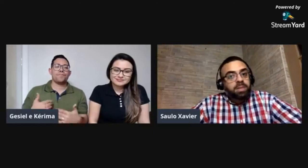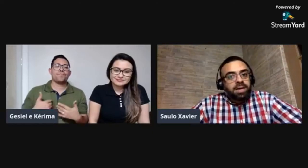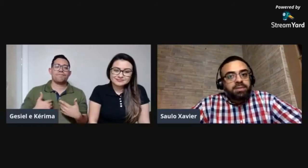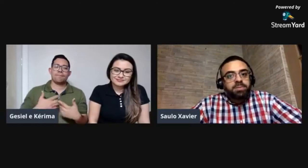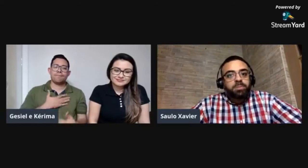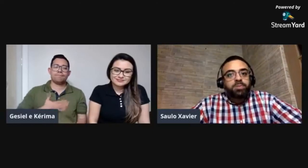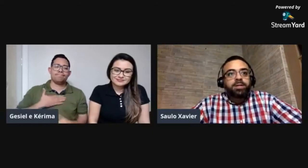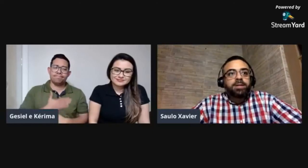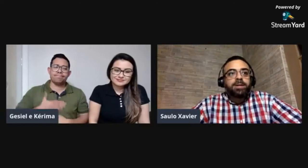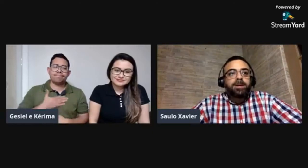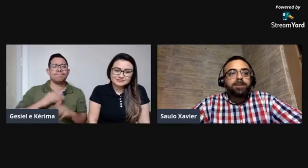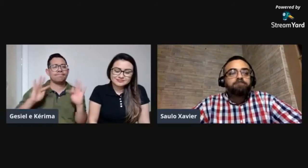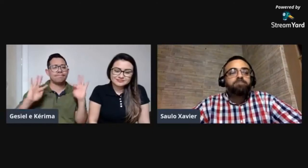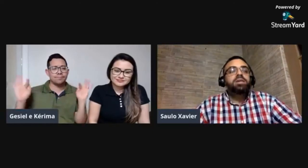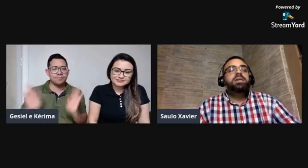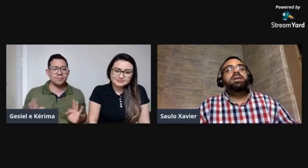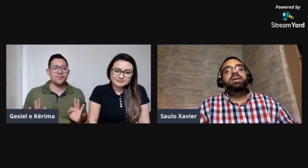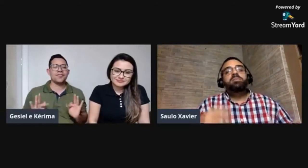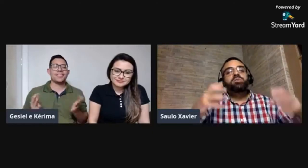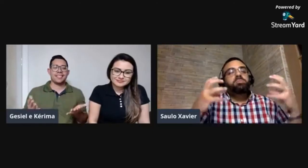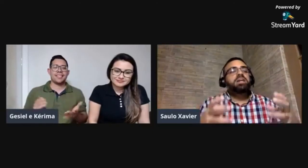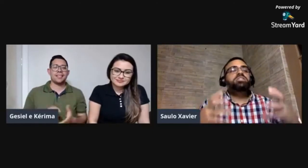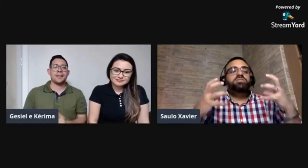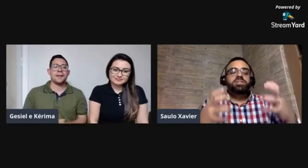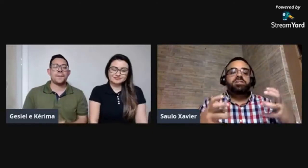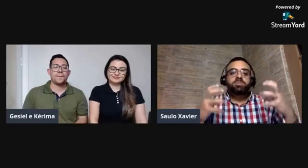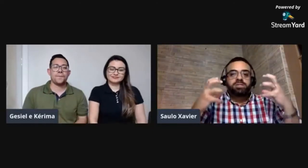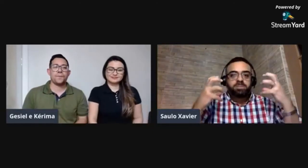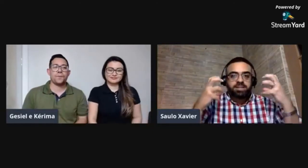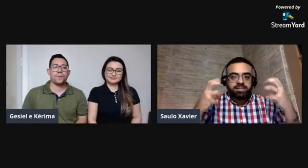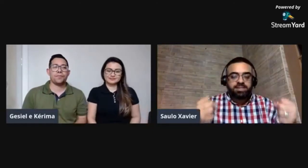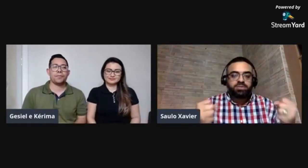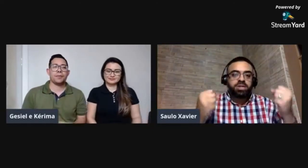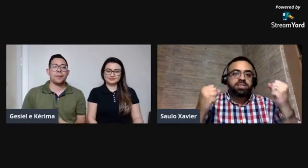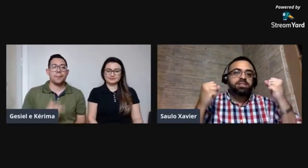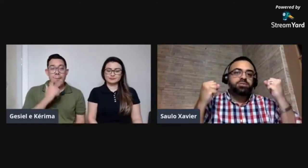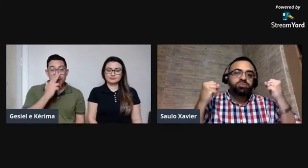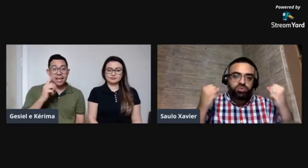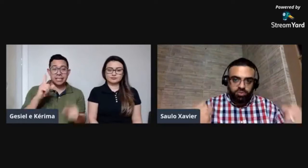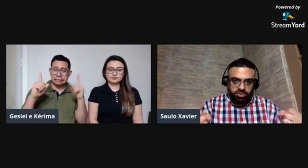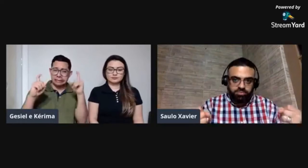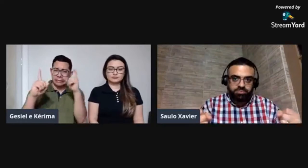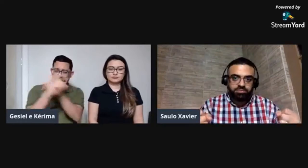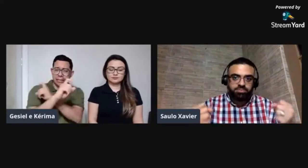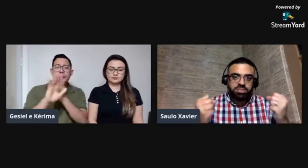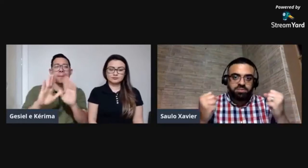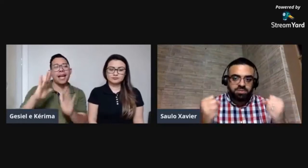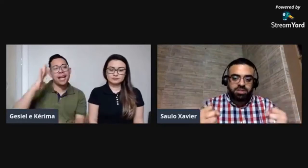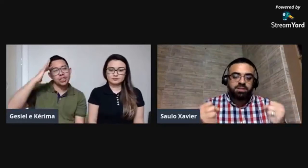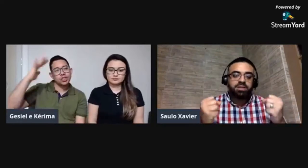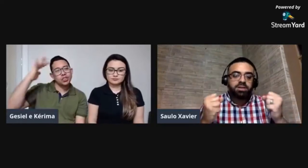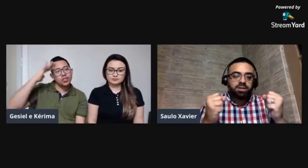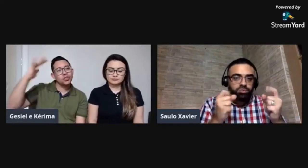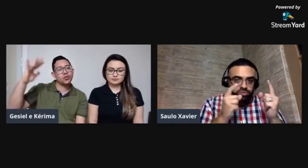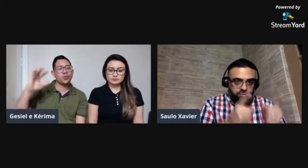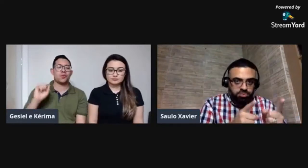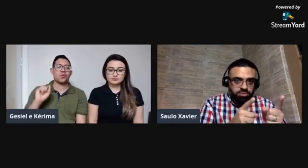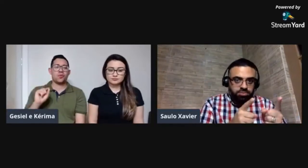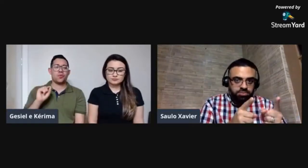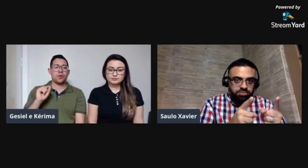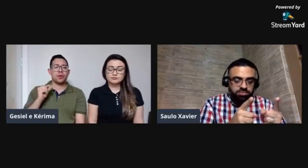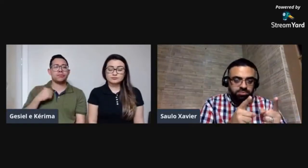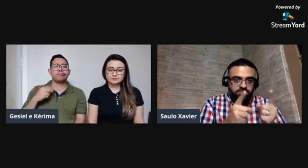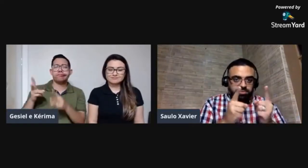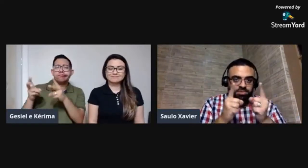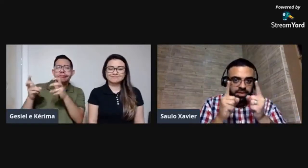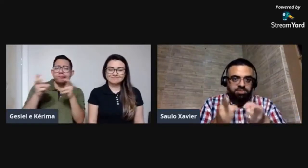muito contemplado, porque, por mais difícil que possa parecer, eu estou realizando um sonho de ver o